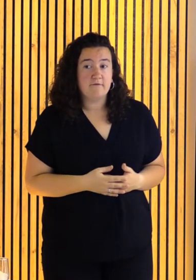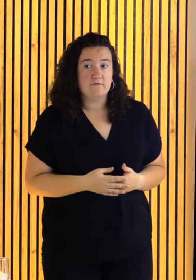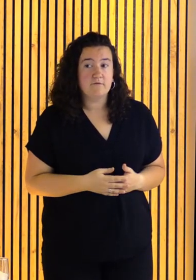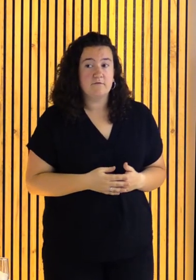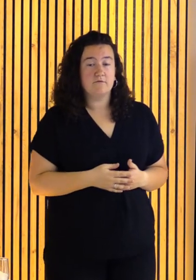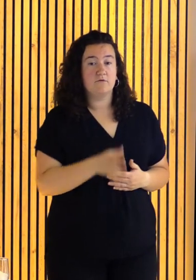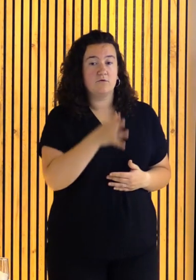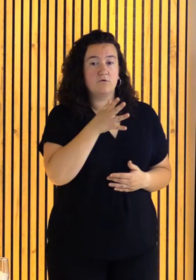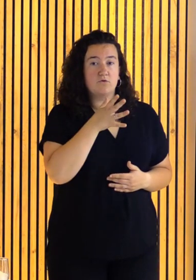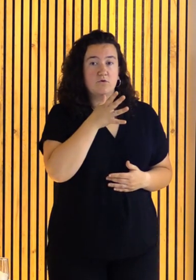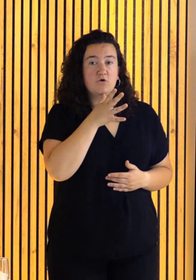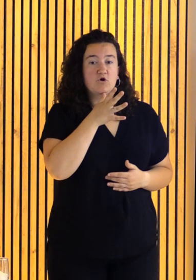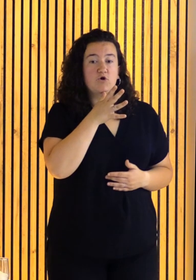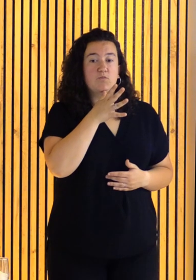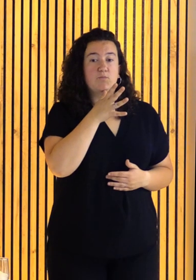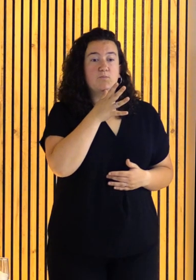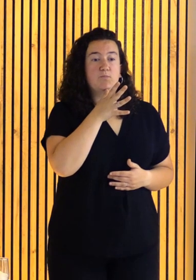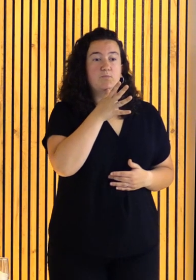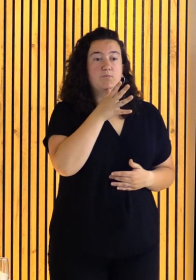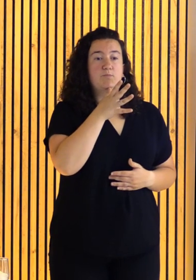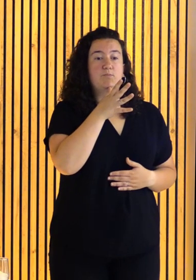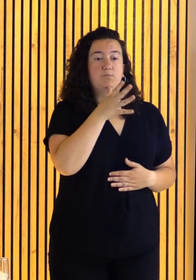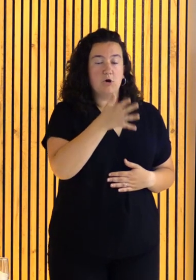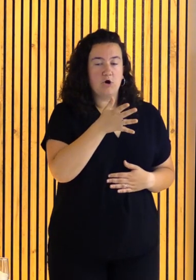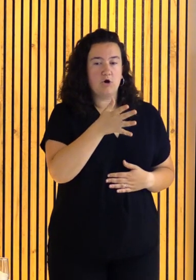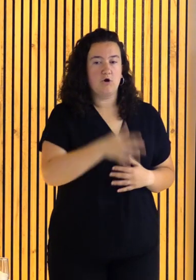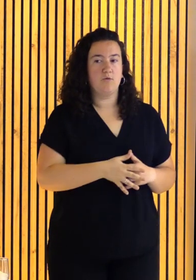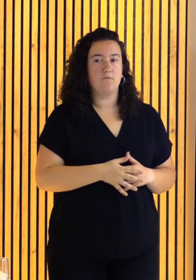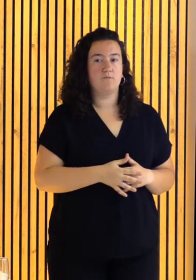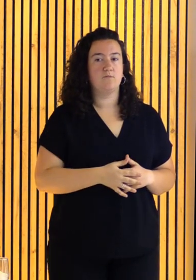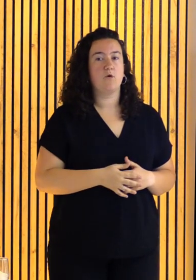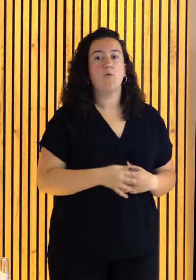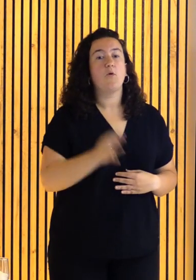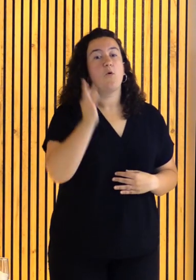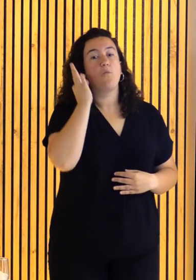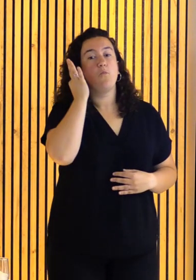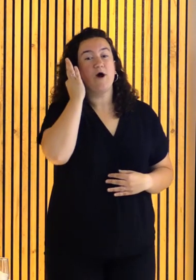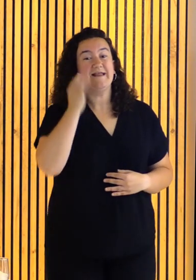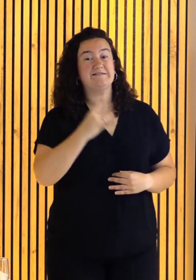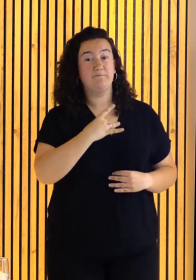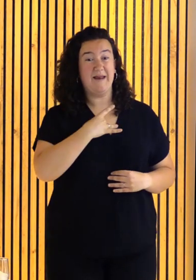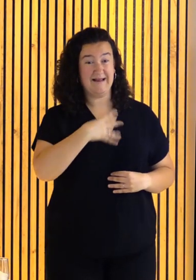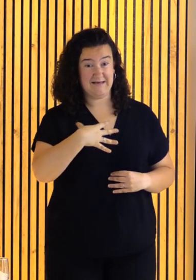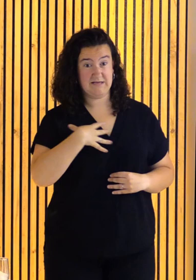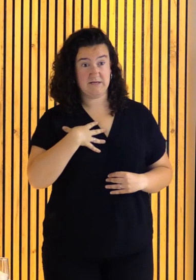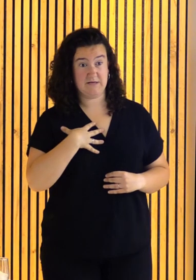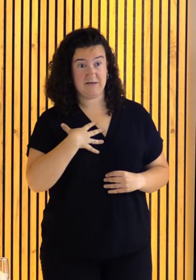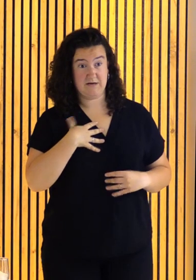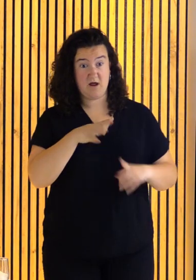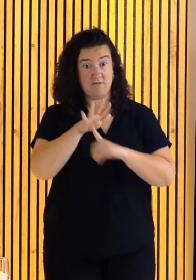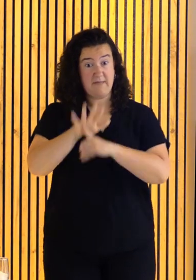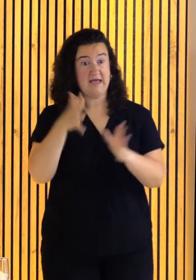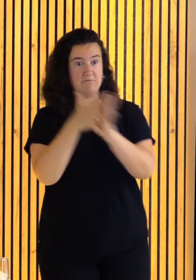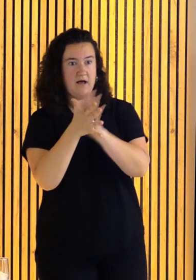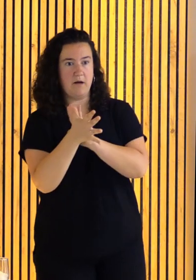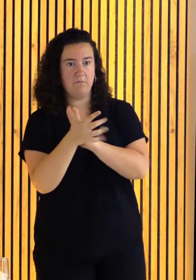zituelako emakume zuriek esaltzen zituzten zapalkuntzak berak modu horretan bizitzen. Orduan